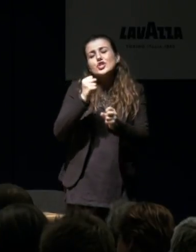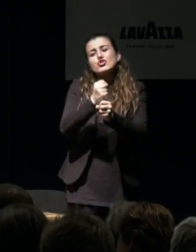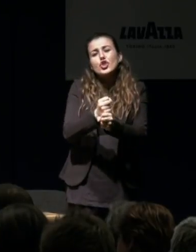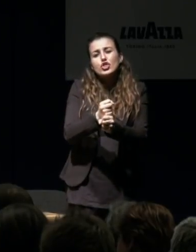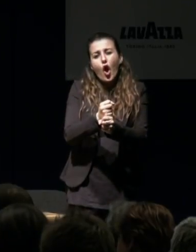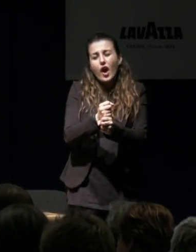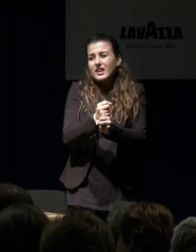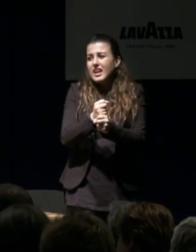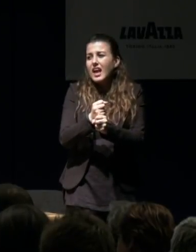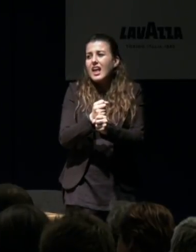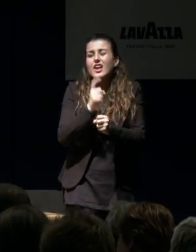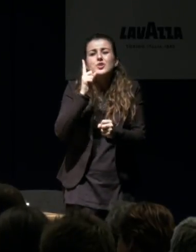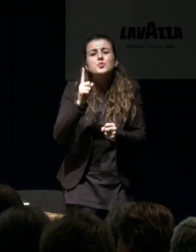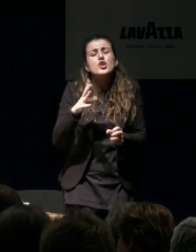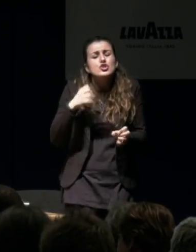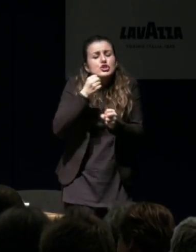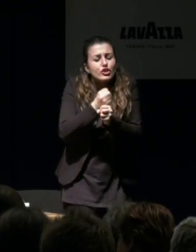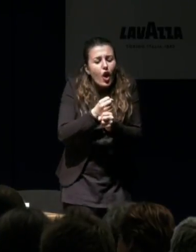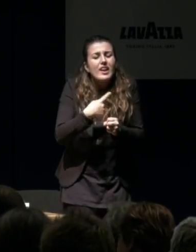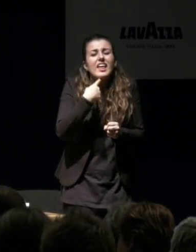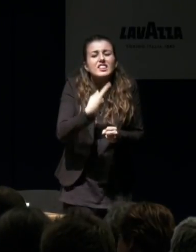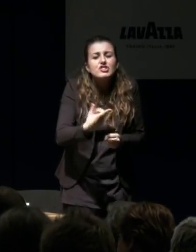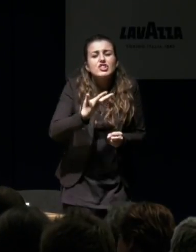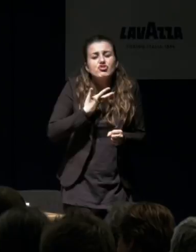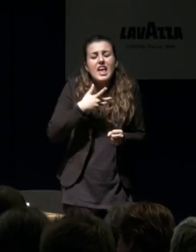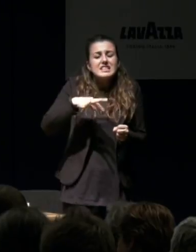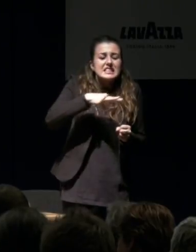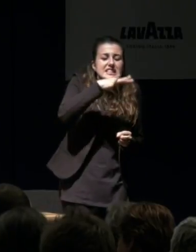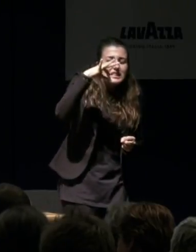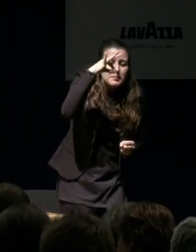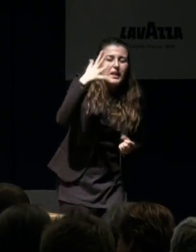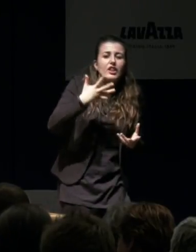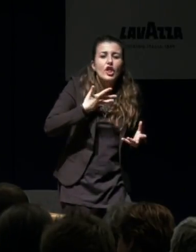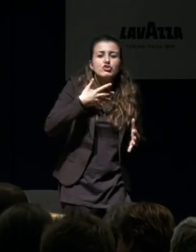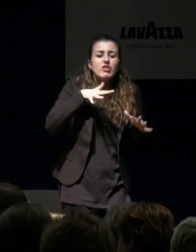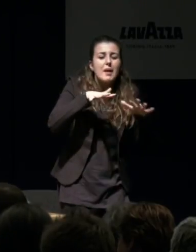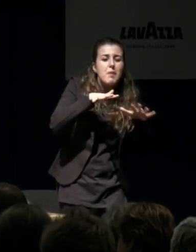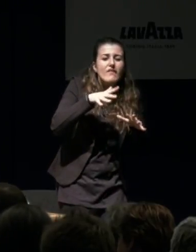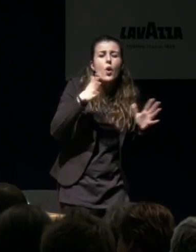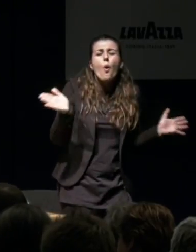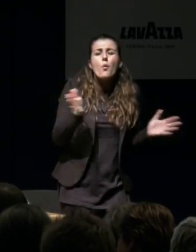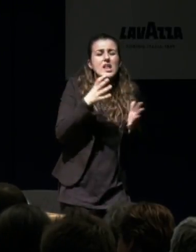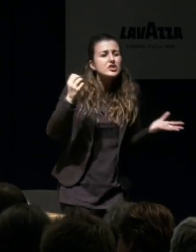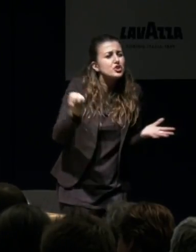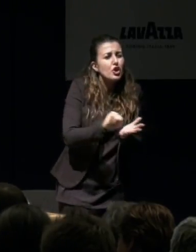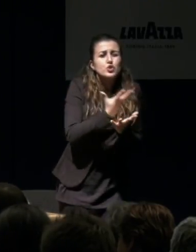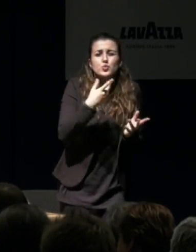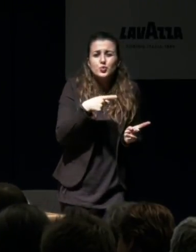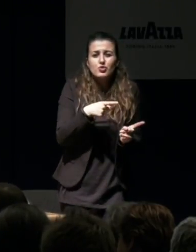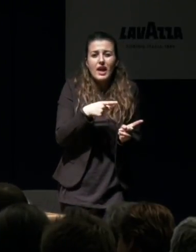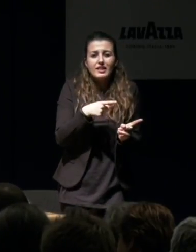figlio del fatto che la storia c'è uno spirito che deve andare in qualche modo a conseguire qualunque cosa accada non